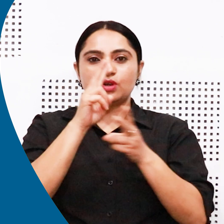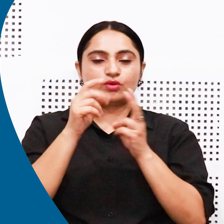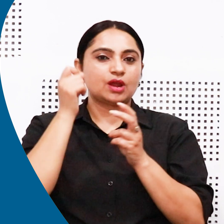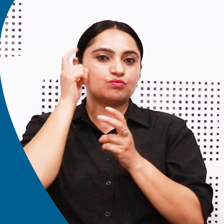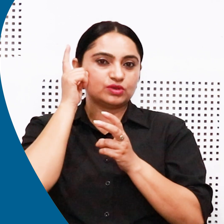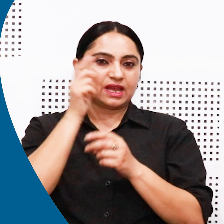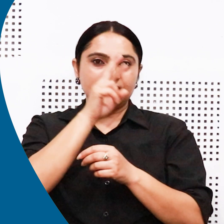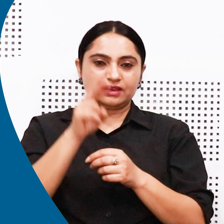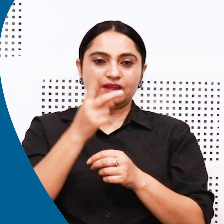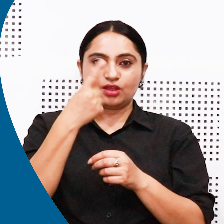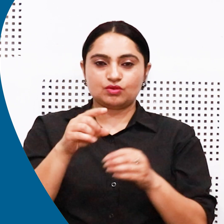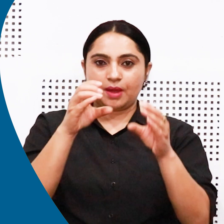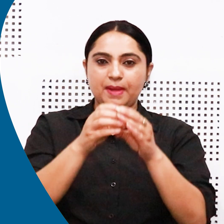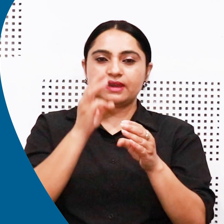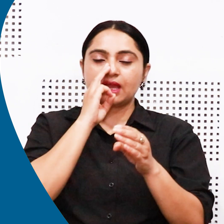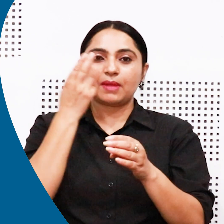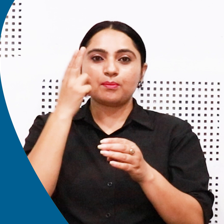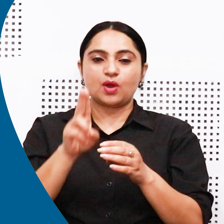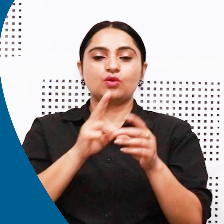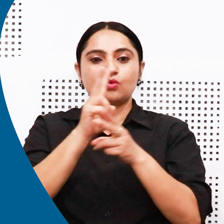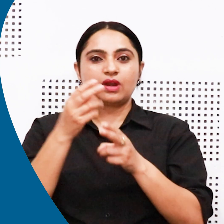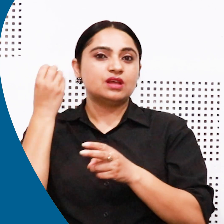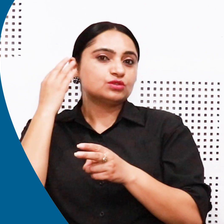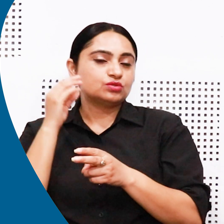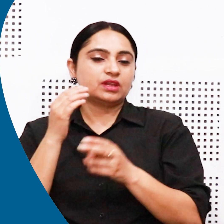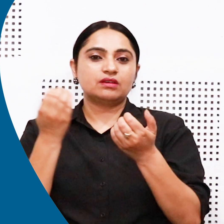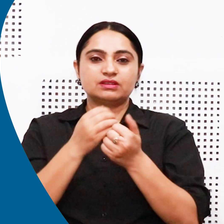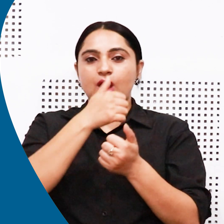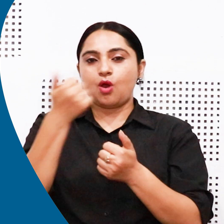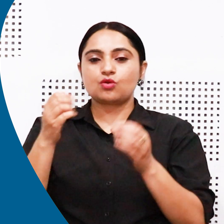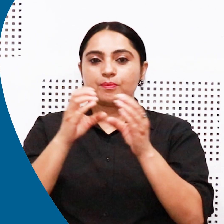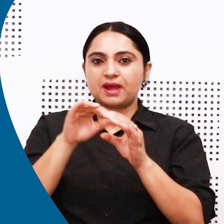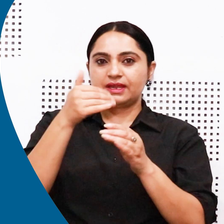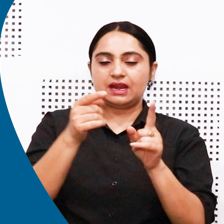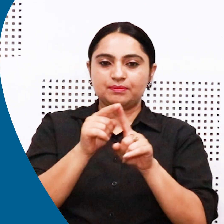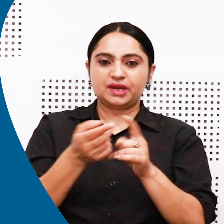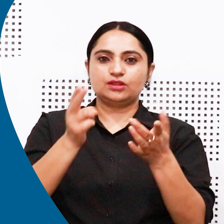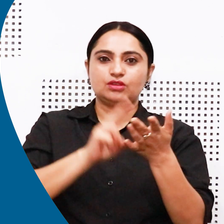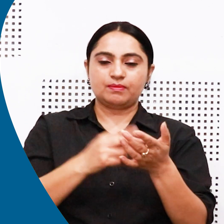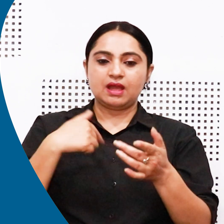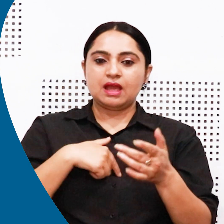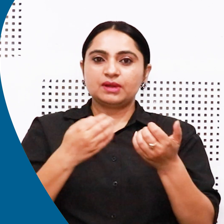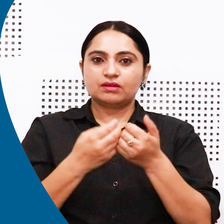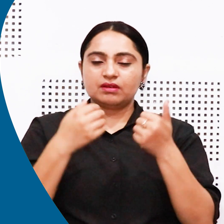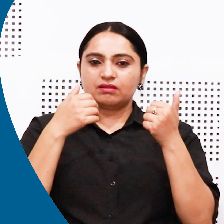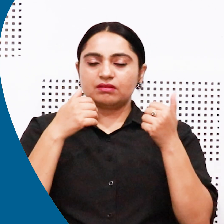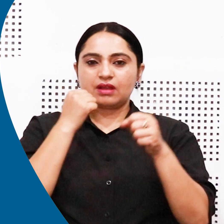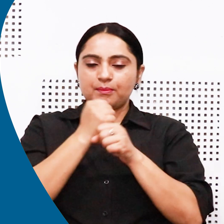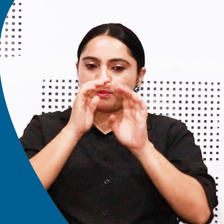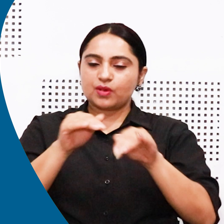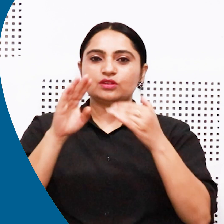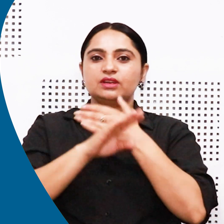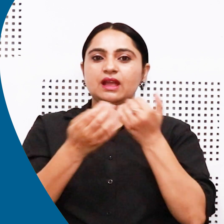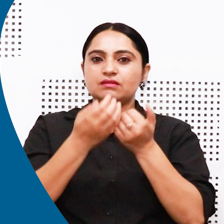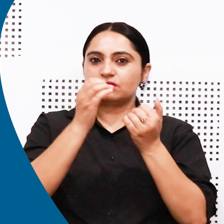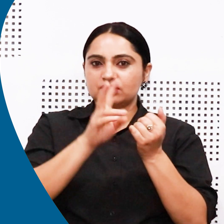बुझाइ र एउटा पालिकामा भइरहेको कुरा सुन्दै गर्दा अर्को पालिकालाई पनि अझ हामीले गरेका काम पनि अलिक फरक तरिकाले गर्न